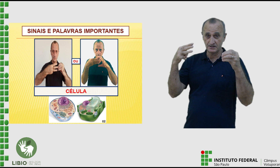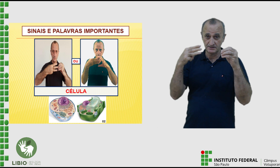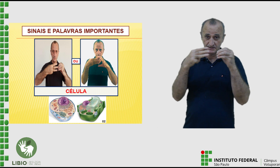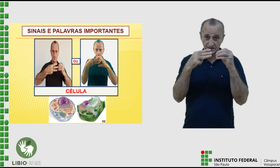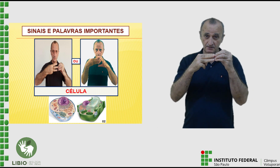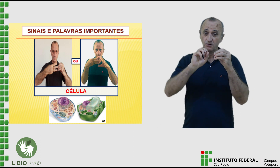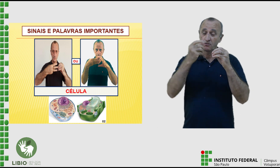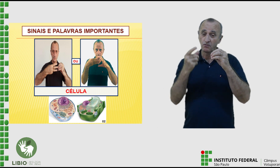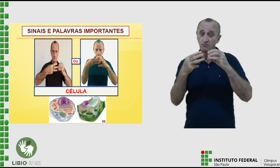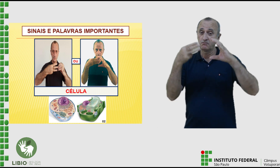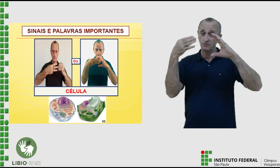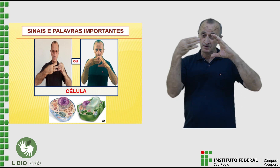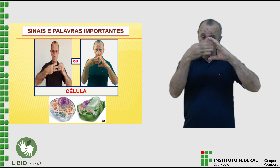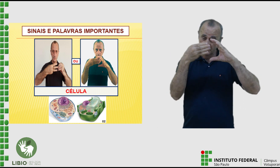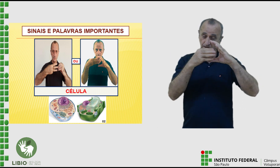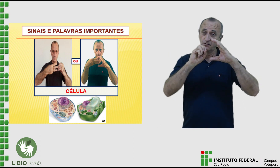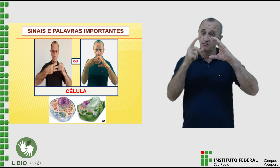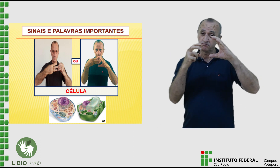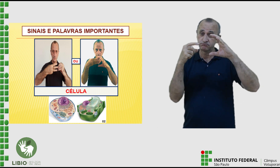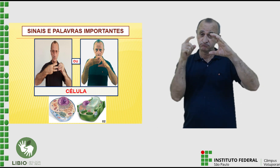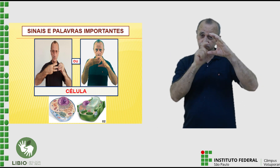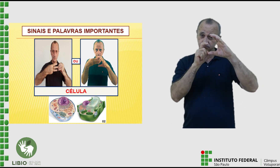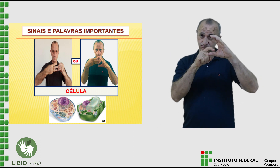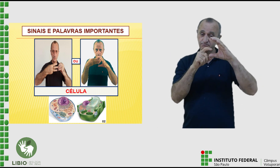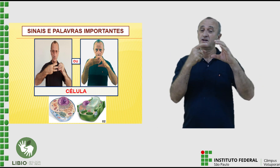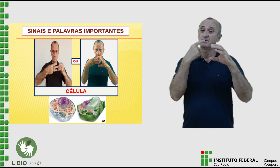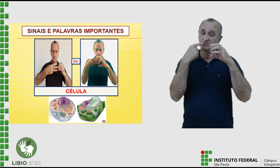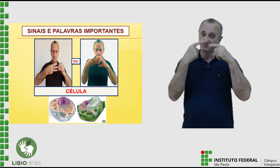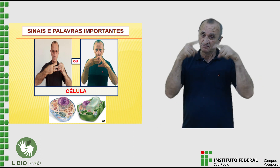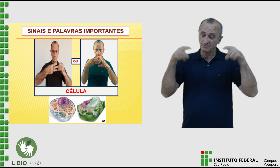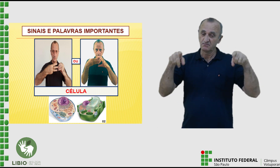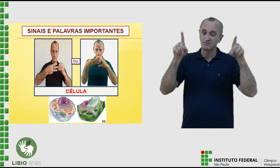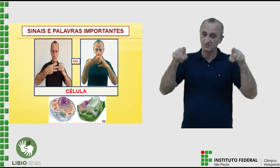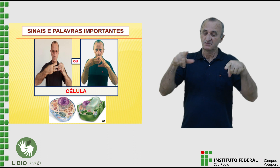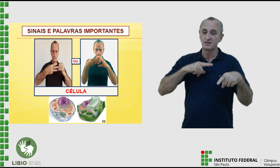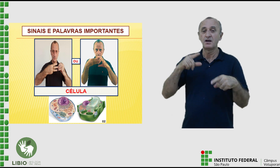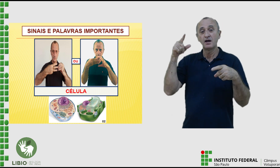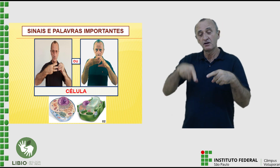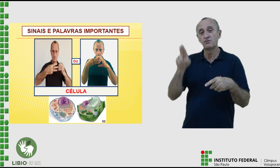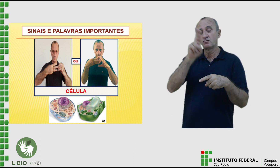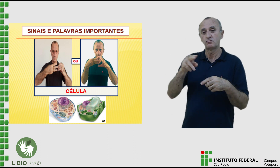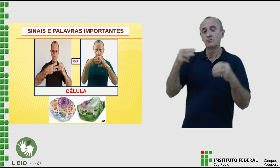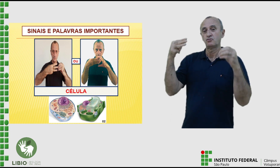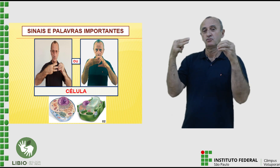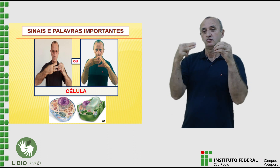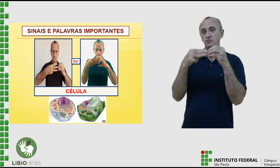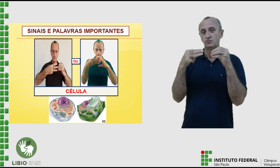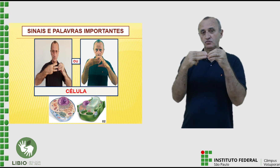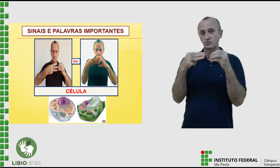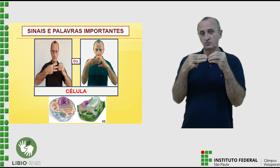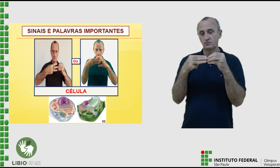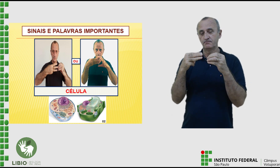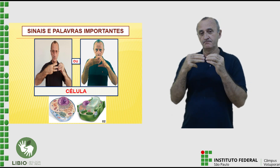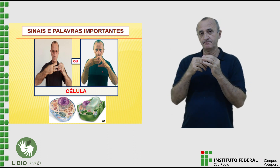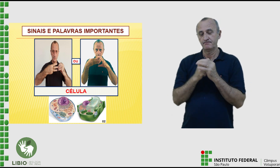Veja aqui, célula. Uma variação linguística, esse sinal de célula, esse também. Aqui nós